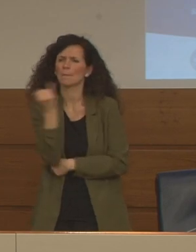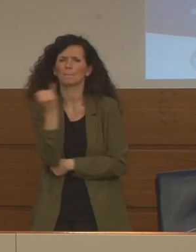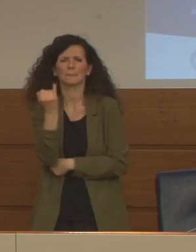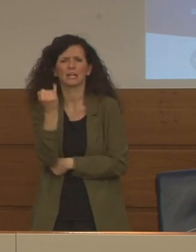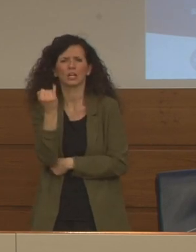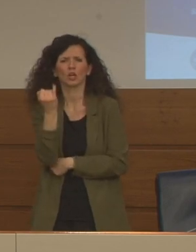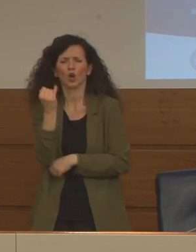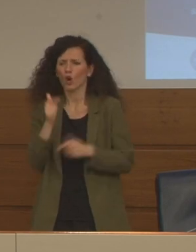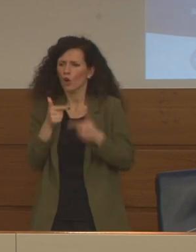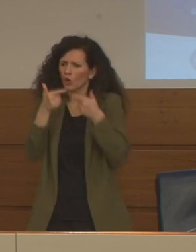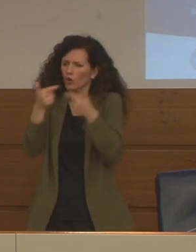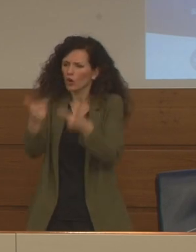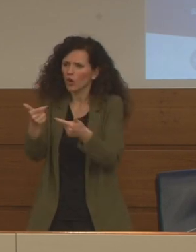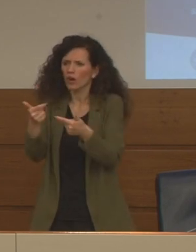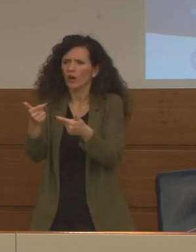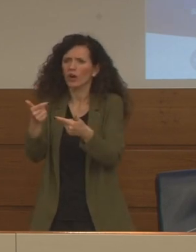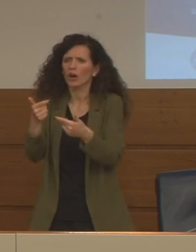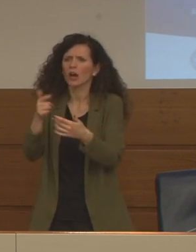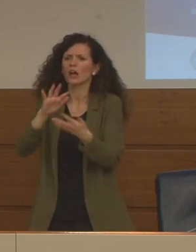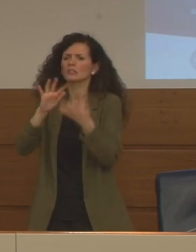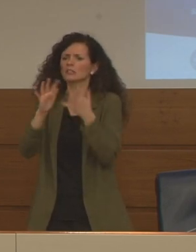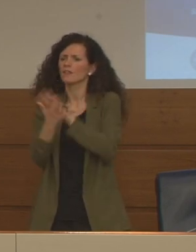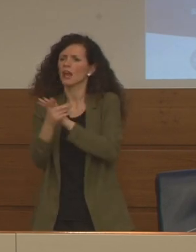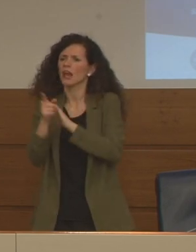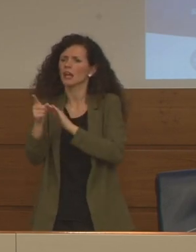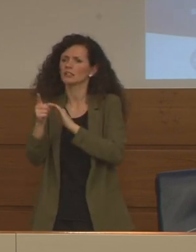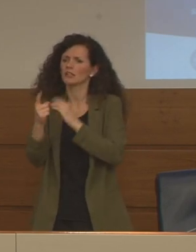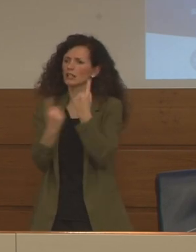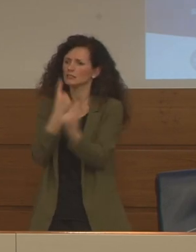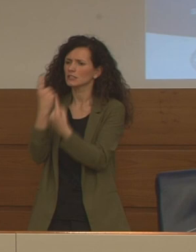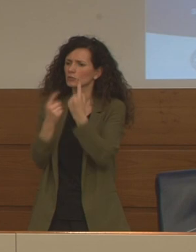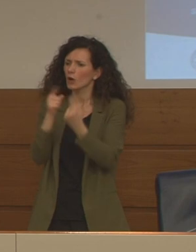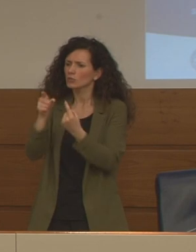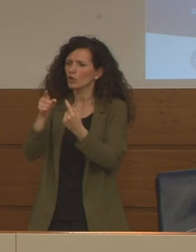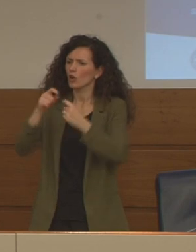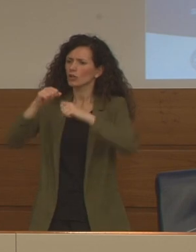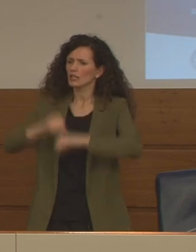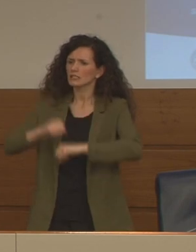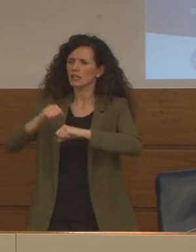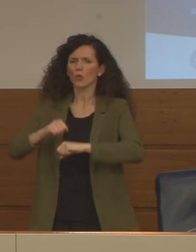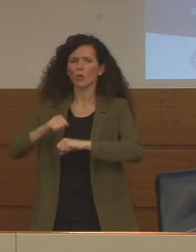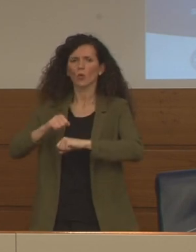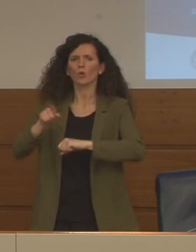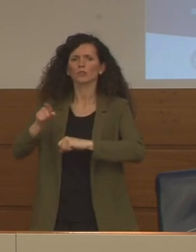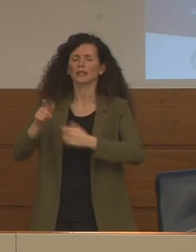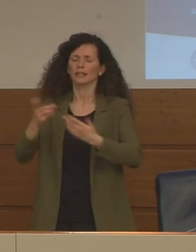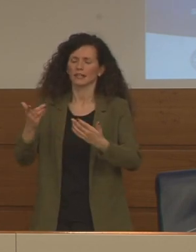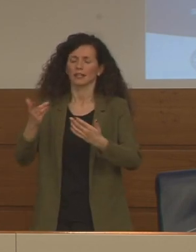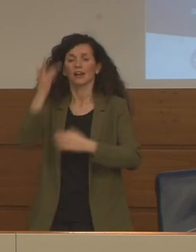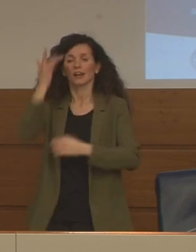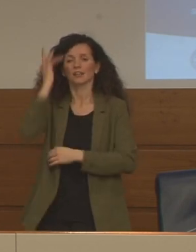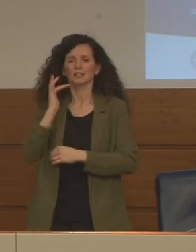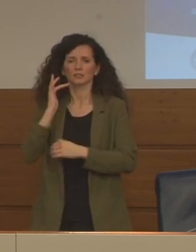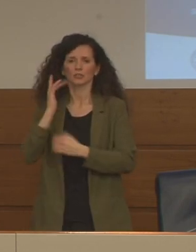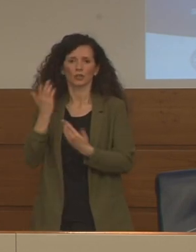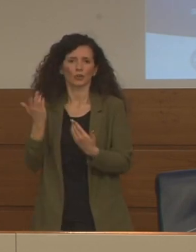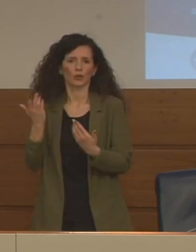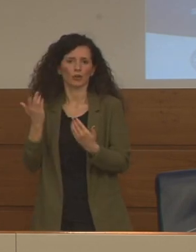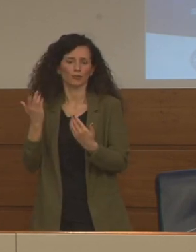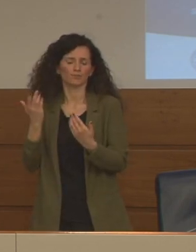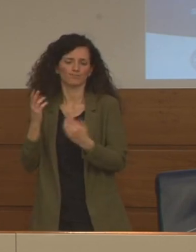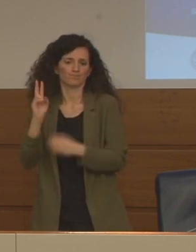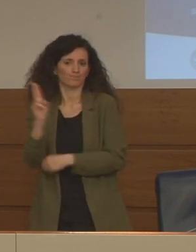l'equilibrio per far migrare la storia di questa persona verso un esito piuttosto che nell'altro